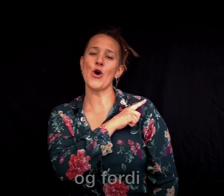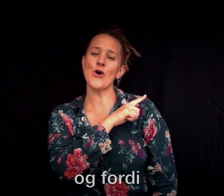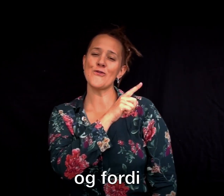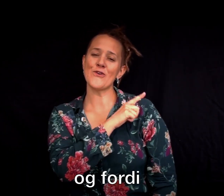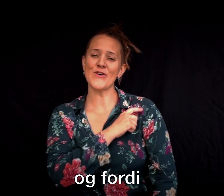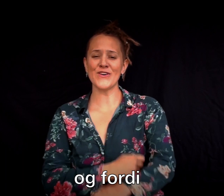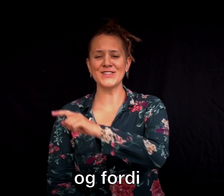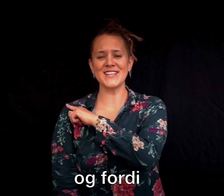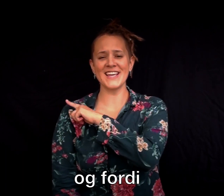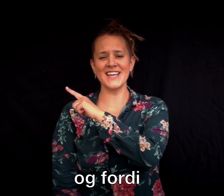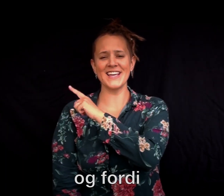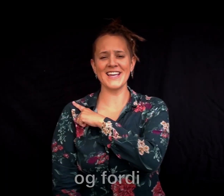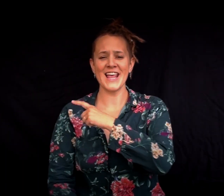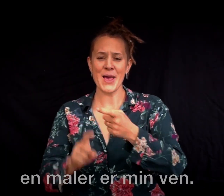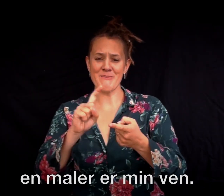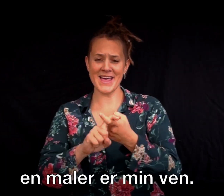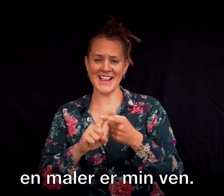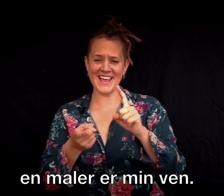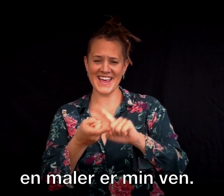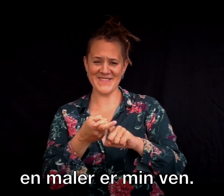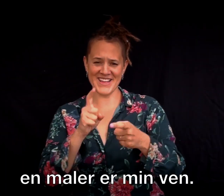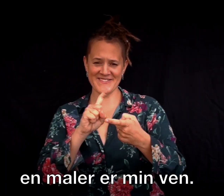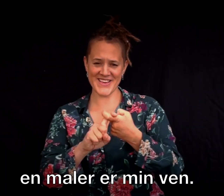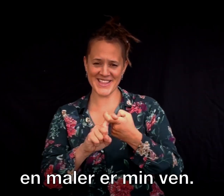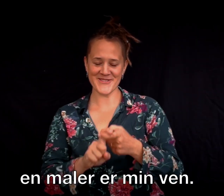og fordi en male er min ven.